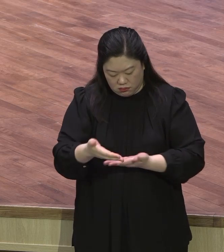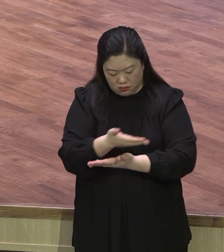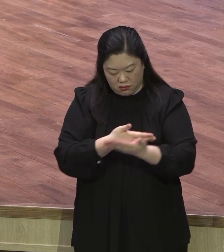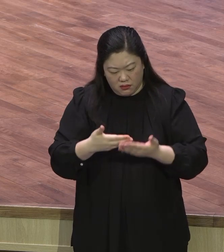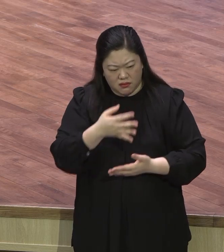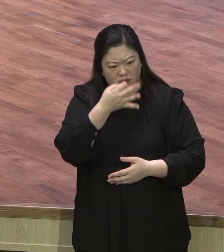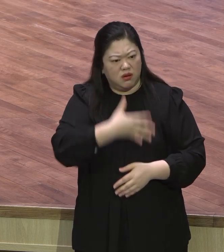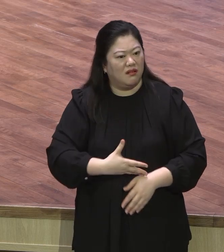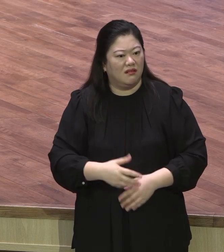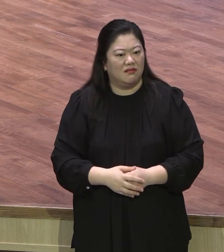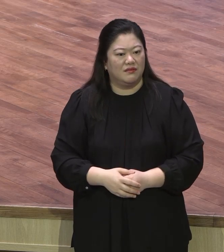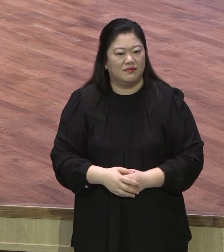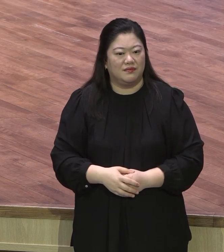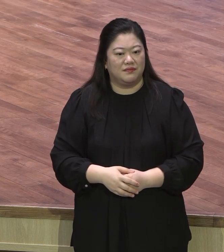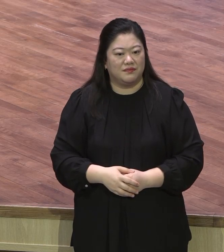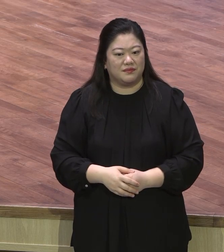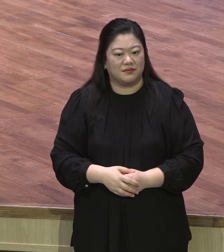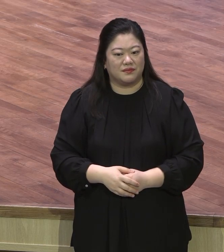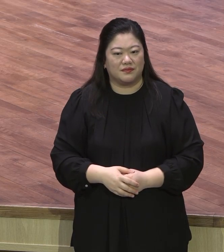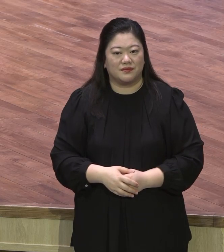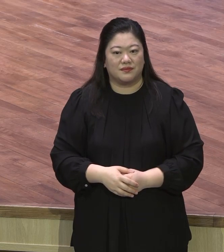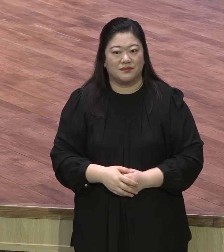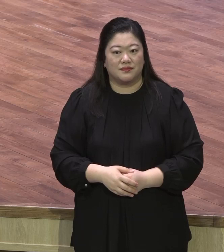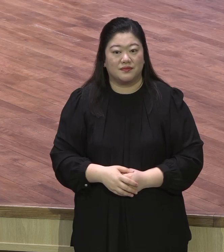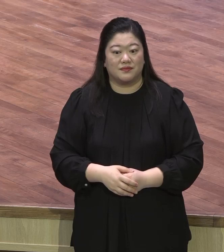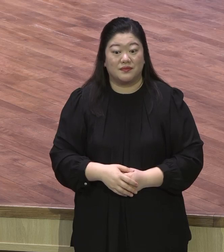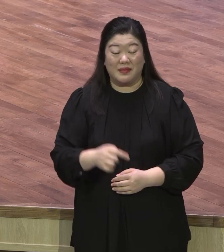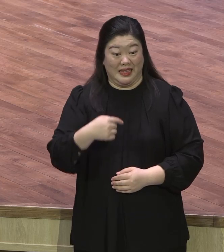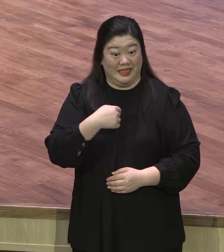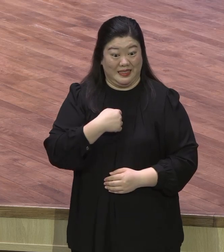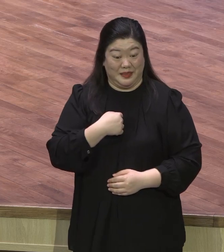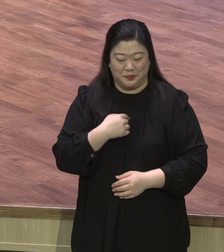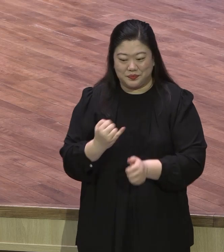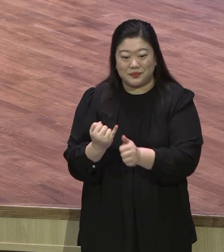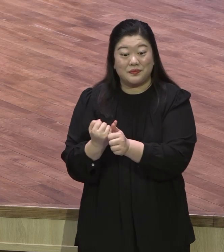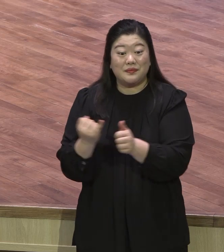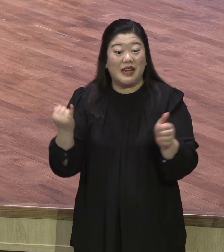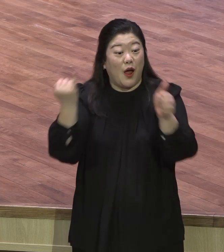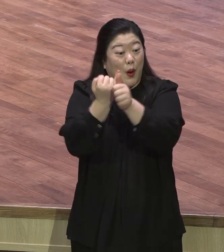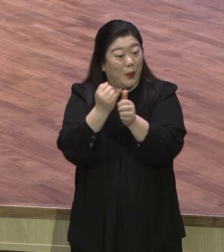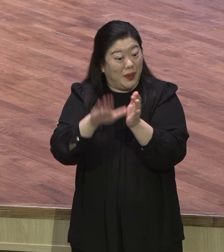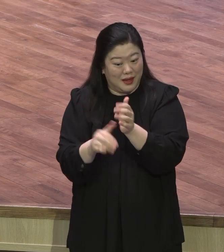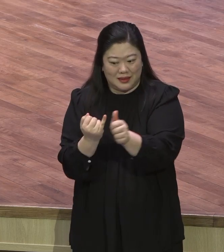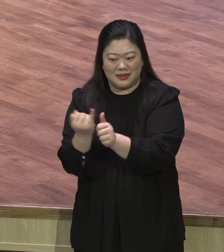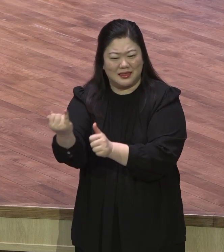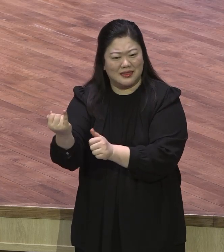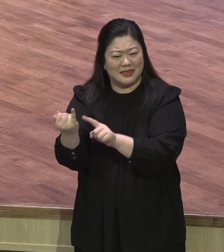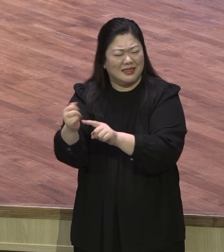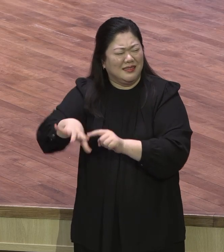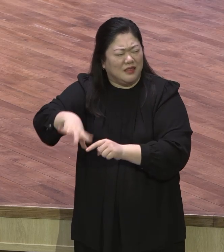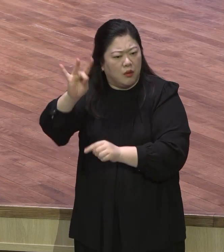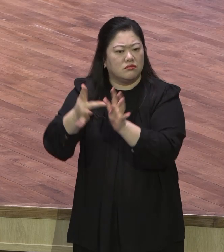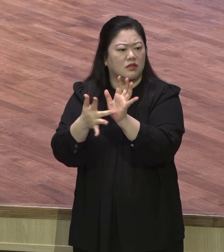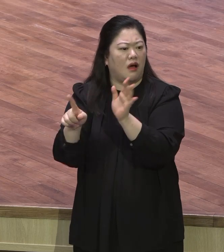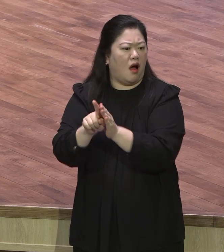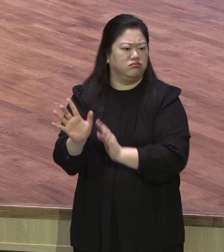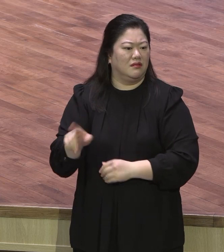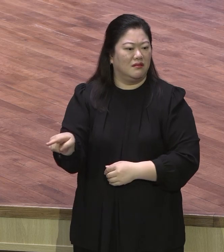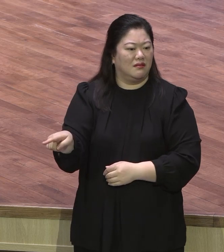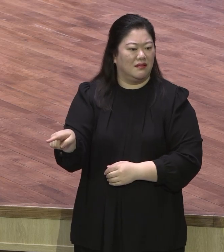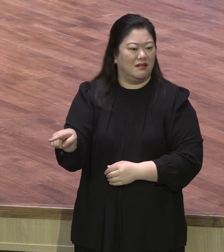저는 불신 결혼했기 때문에 그 집안 자체가 불교 문화 속에서 유교 문화 속에서 자라왔기 때문에